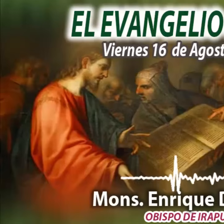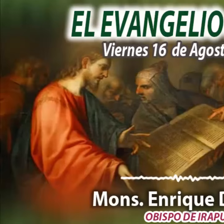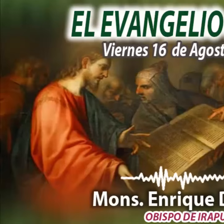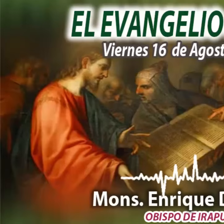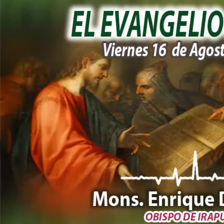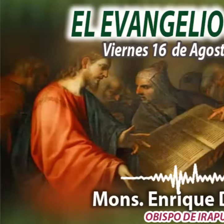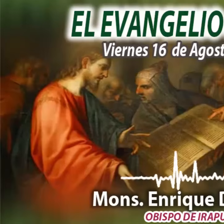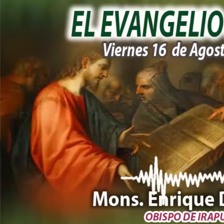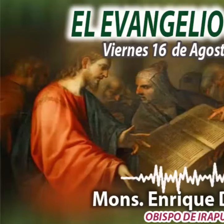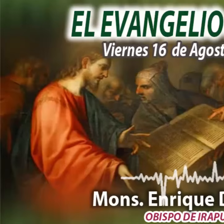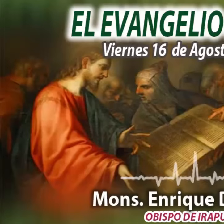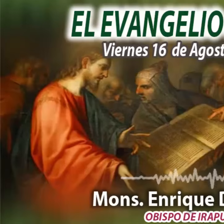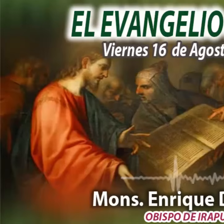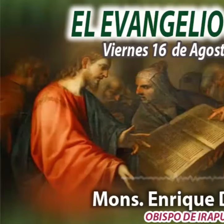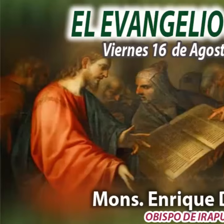Esperanza.